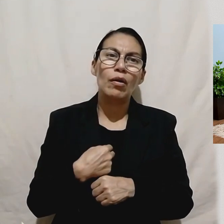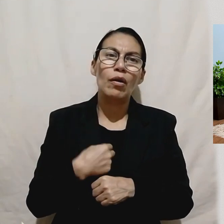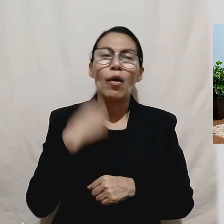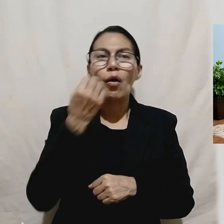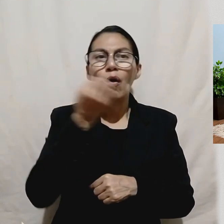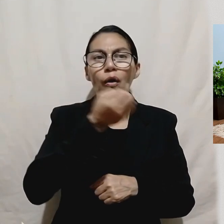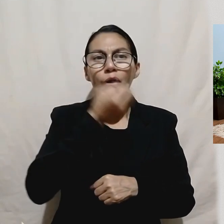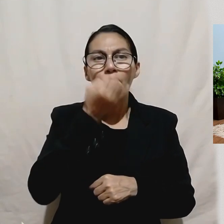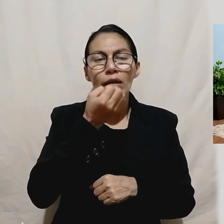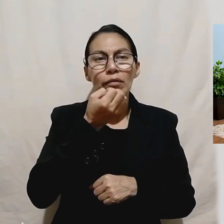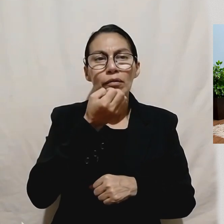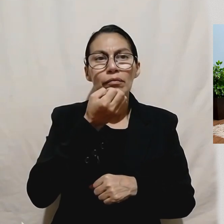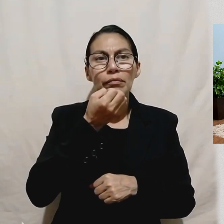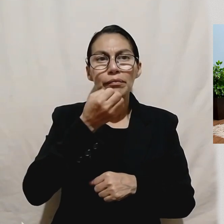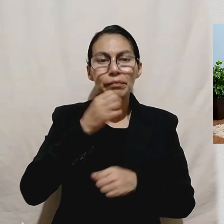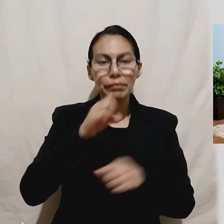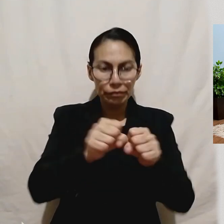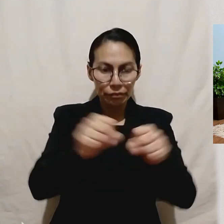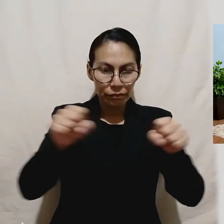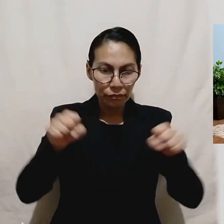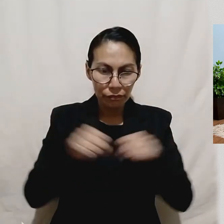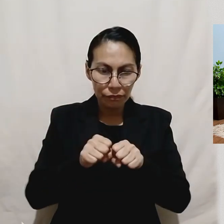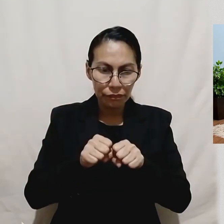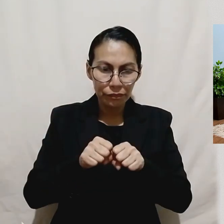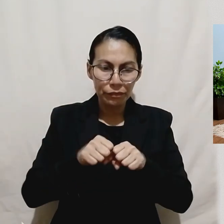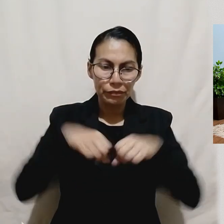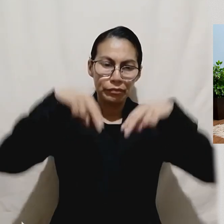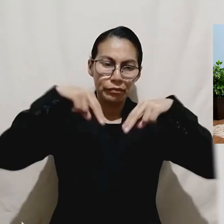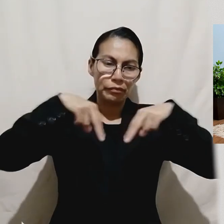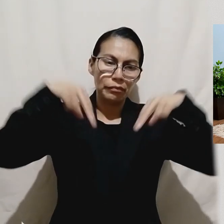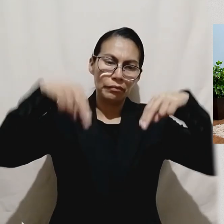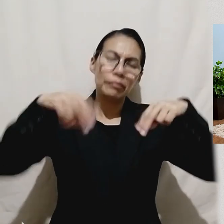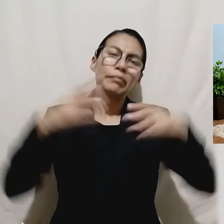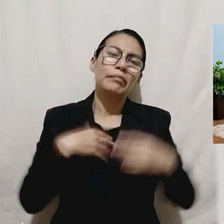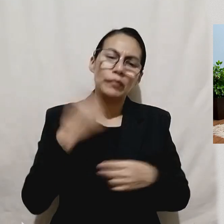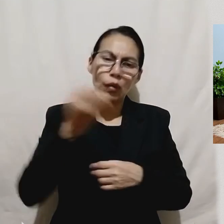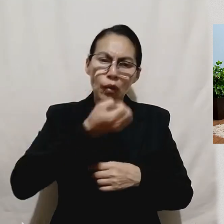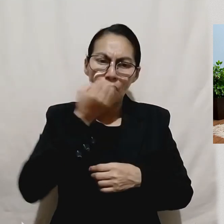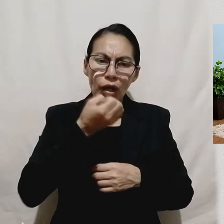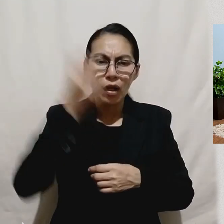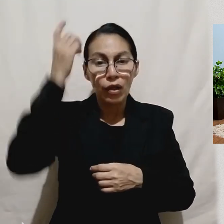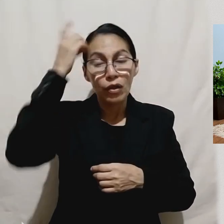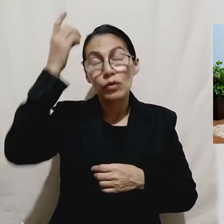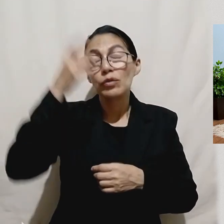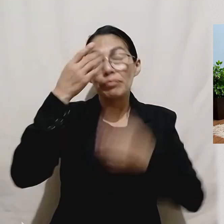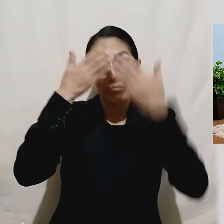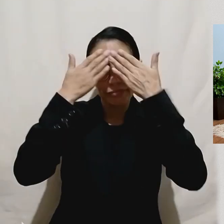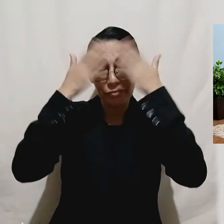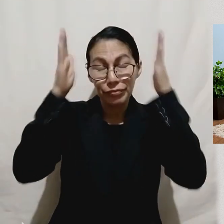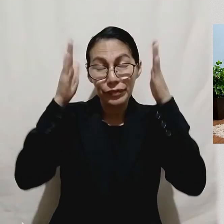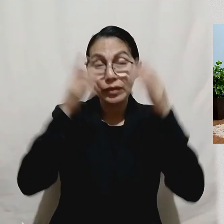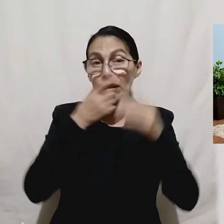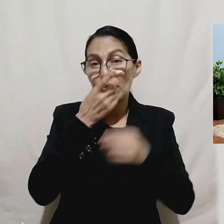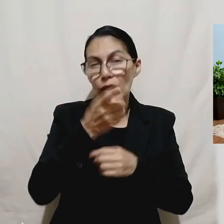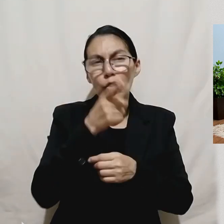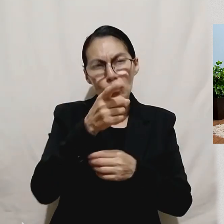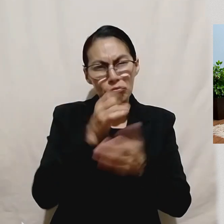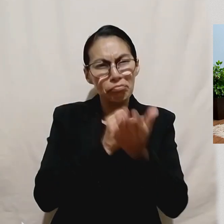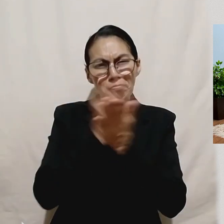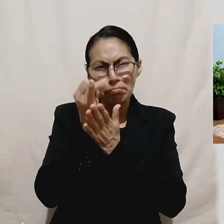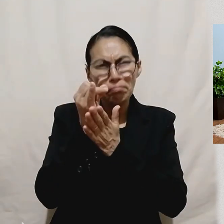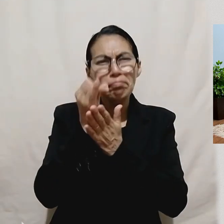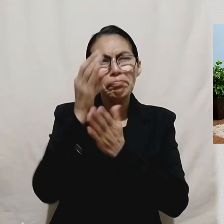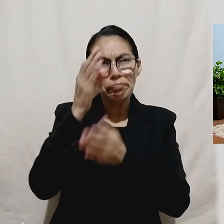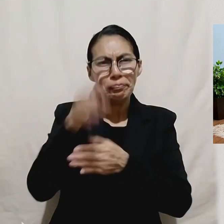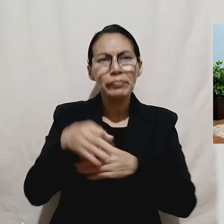orar me nos pusimos de pie en la sala y dijo mi mamá pues lo que Dios te deje saber este pues vas a tomar la decisión entonces